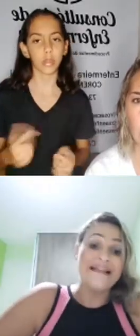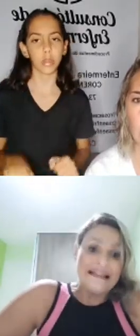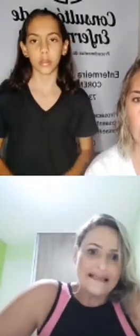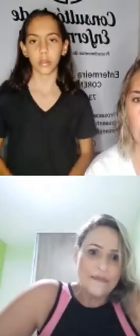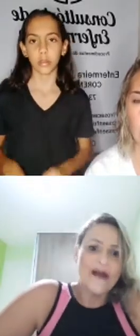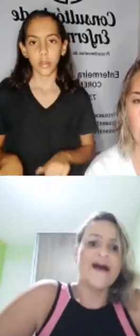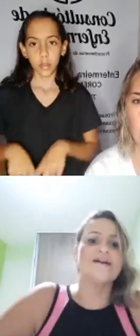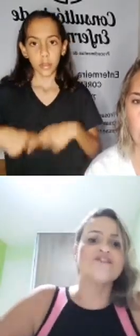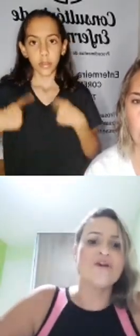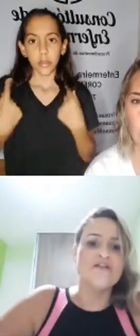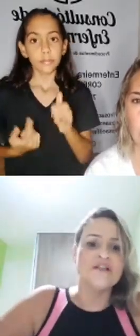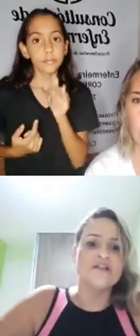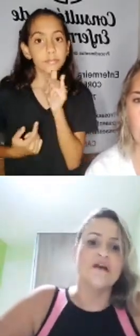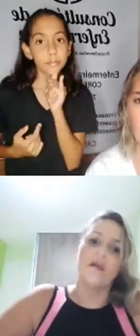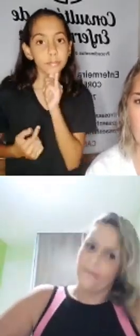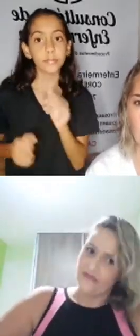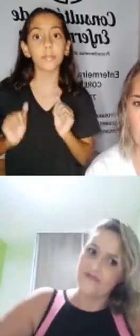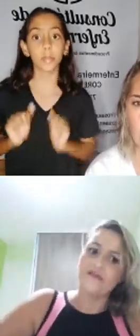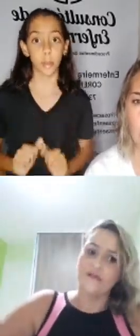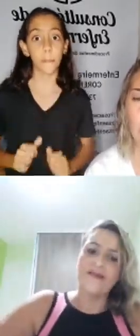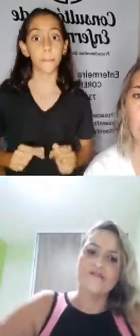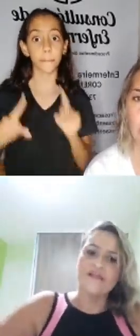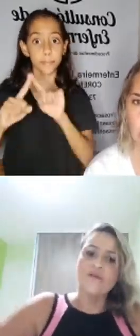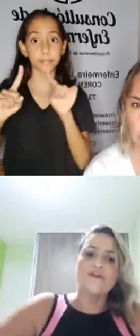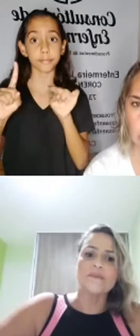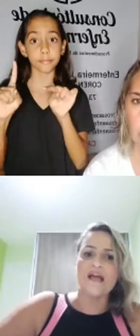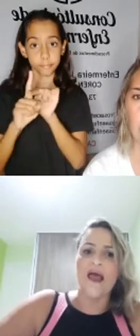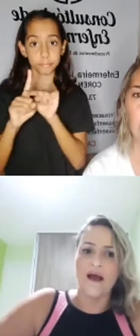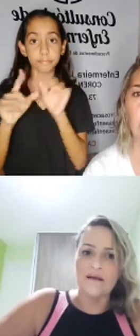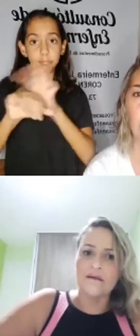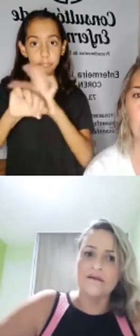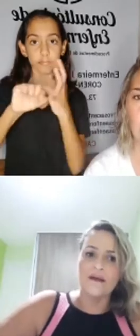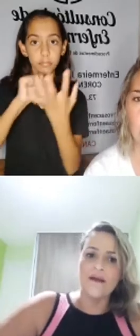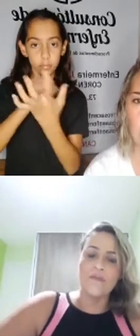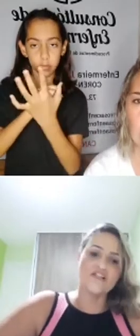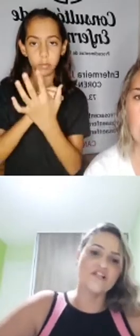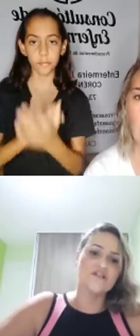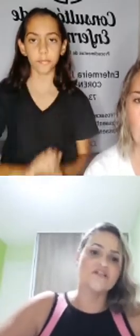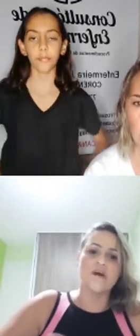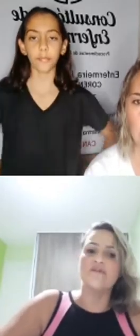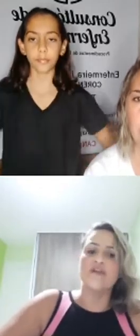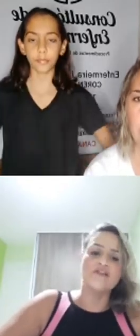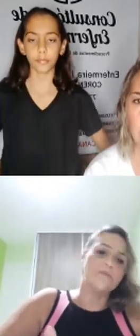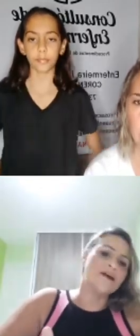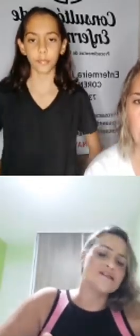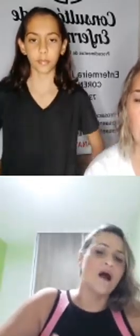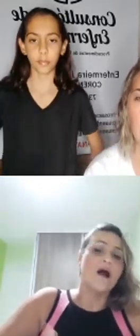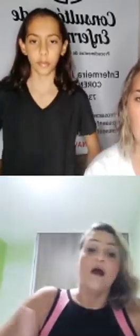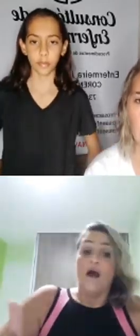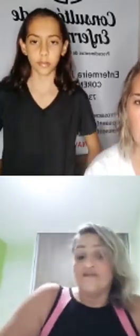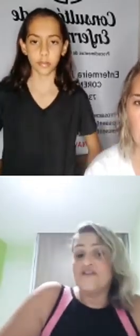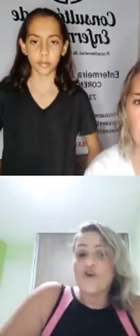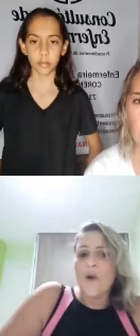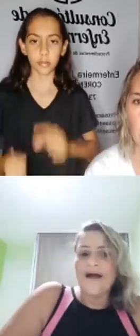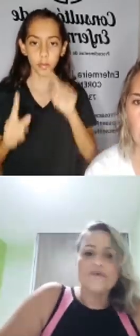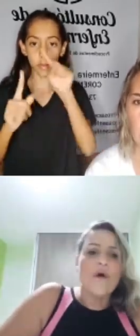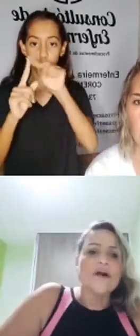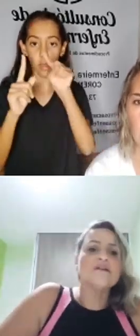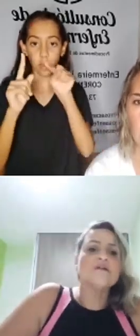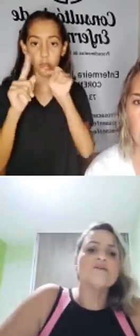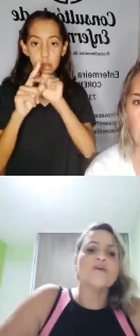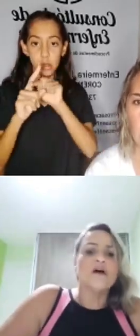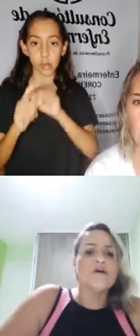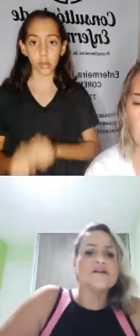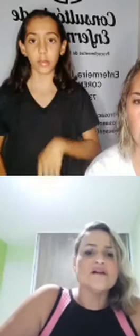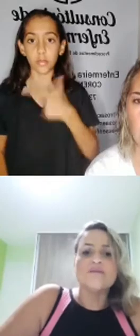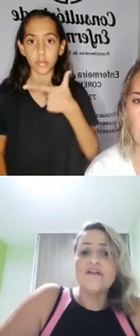forma, não a área de Covid, mas o setor hospitalar. Né? É uma gestante que, ao invés de passar 24 ou